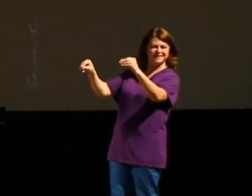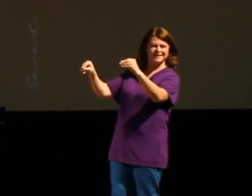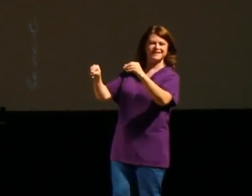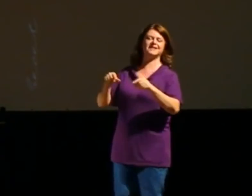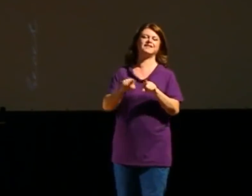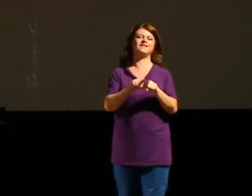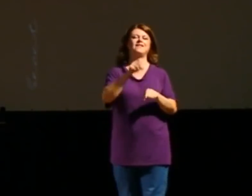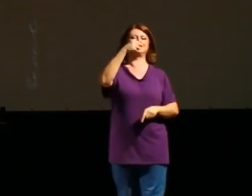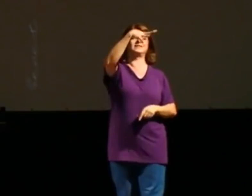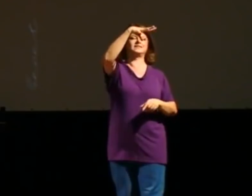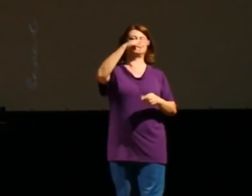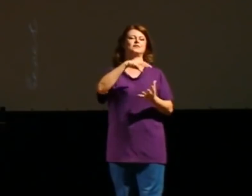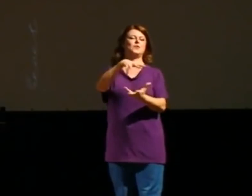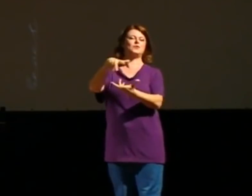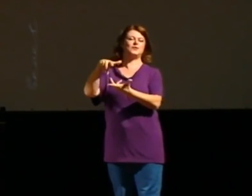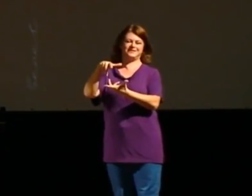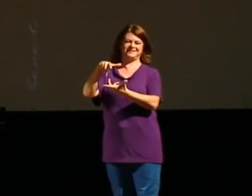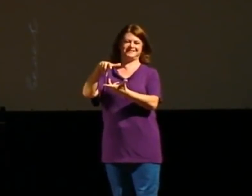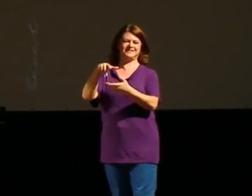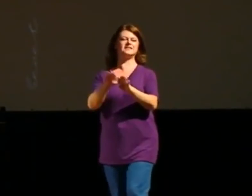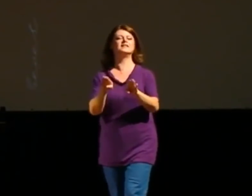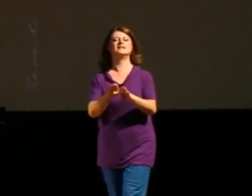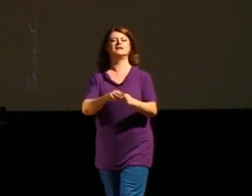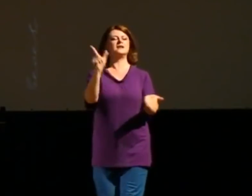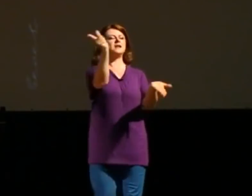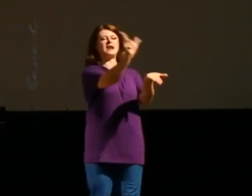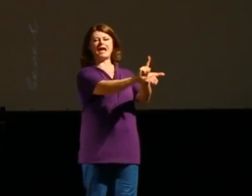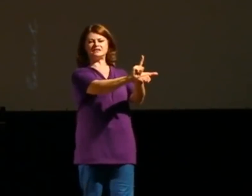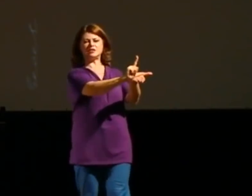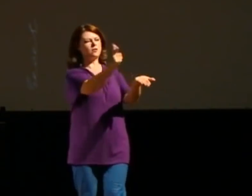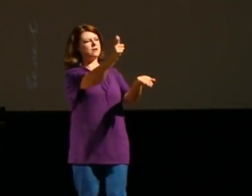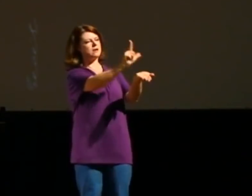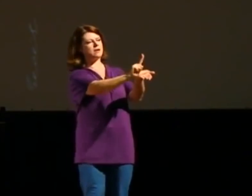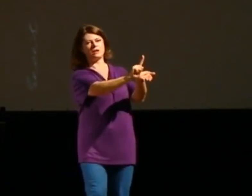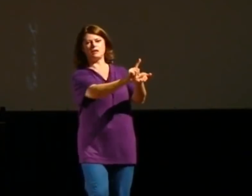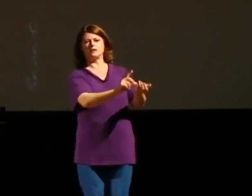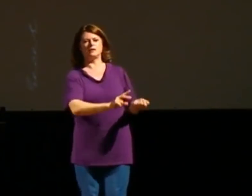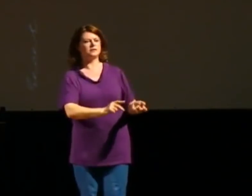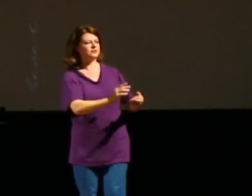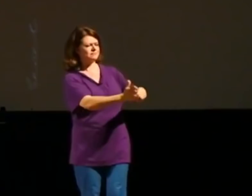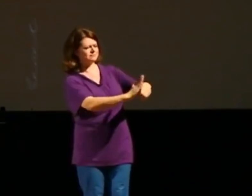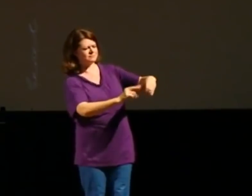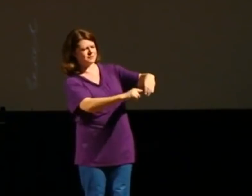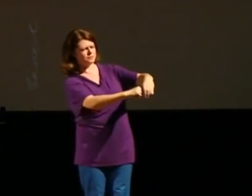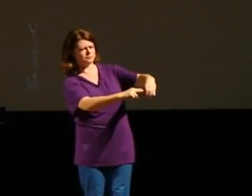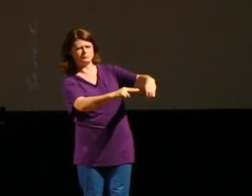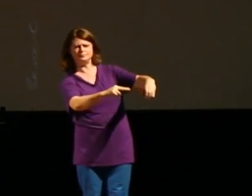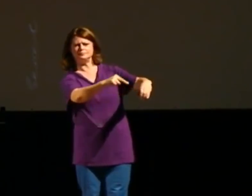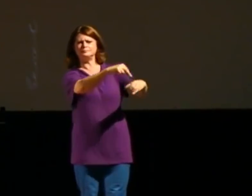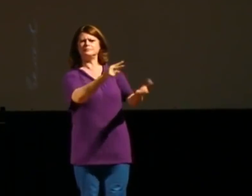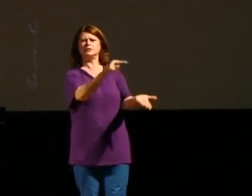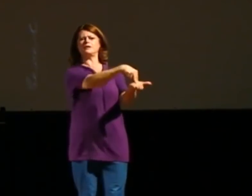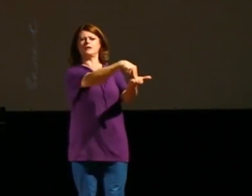Ele ressuscita Lázaro e ele diz: eu sou a ressurreição e a vida. E aquele que crê em mim, ainda que esteja morto,